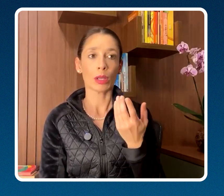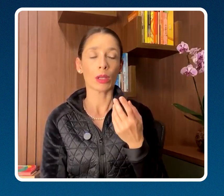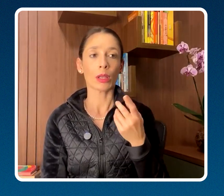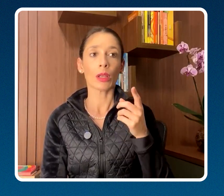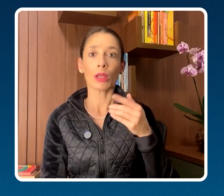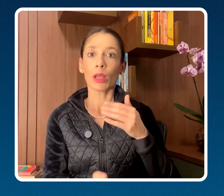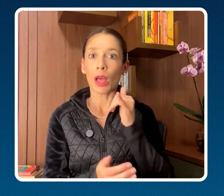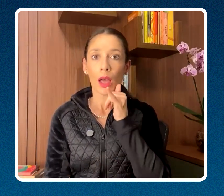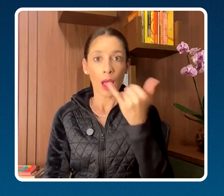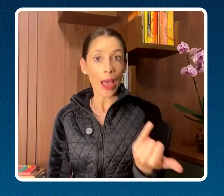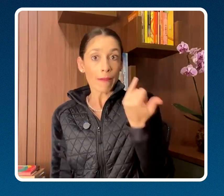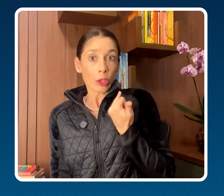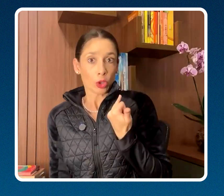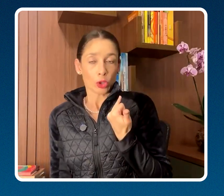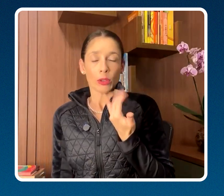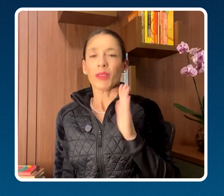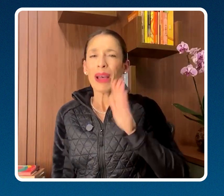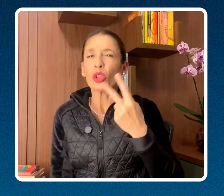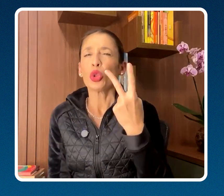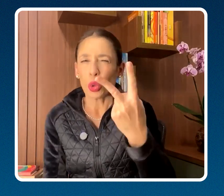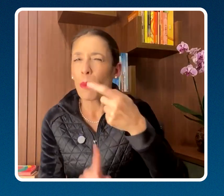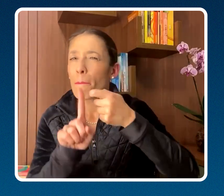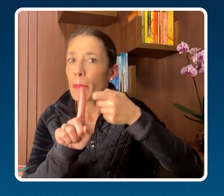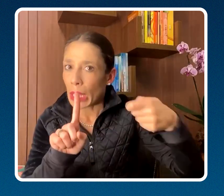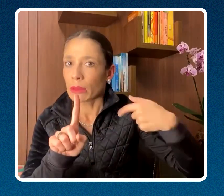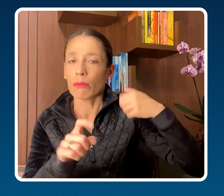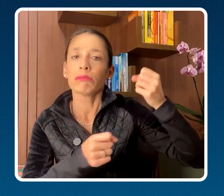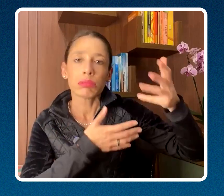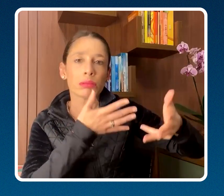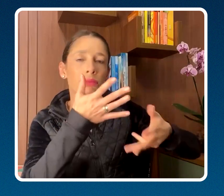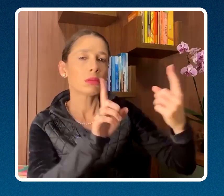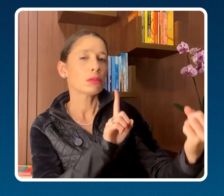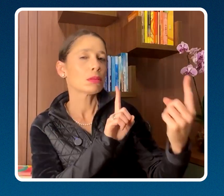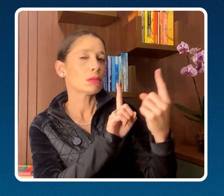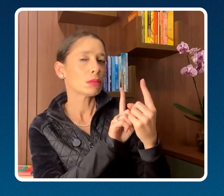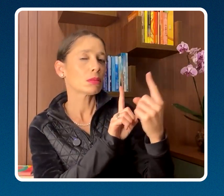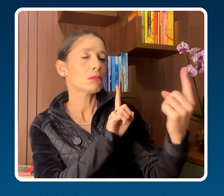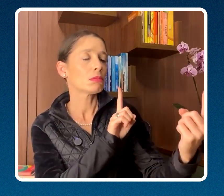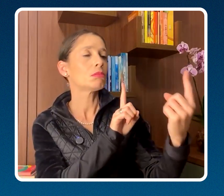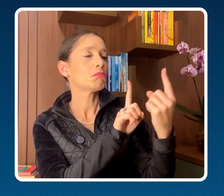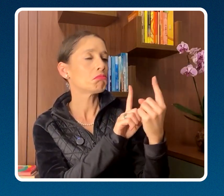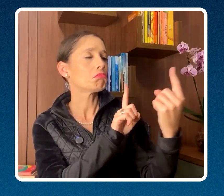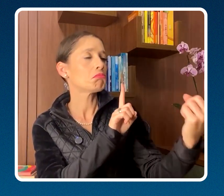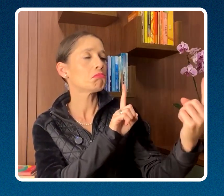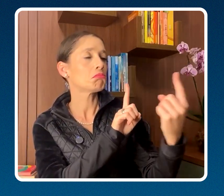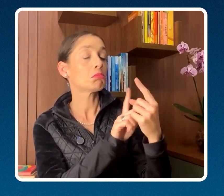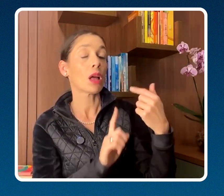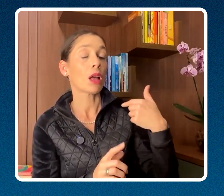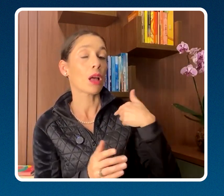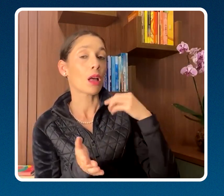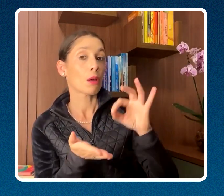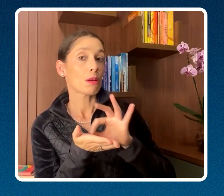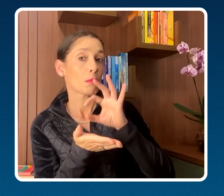ela há uns 2 meses, né? E quando eu entrei na escola, foi onde eu comecei a